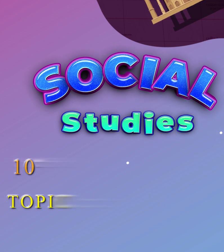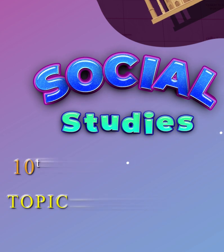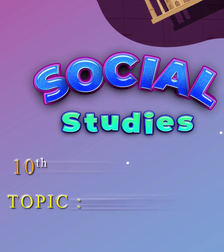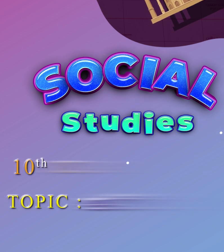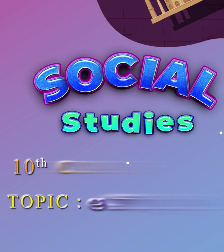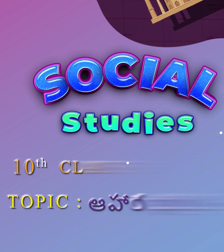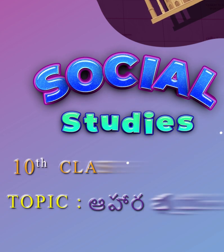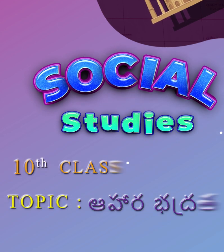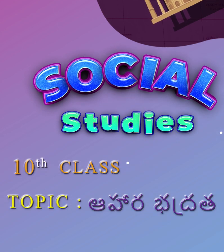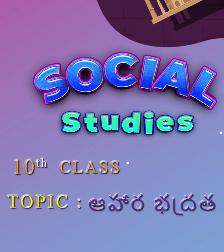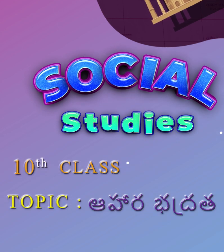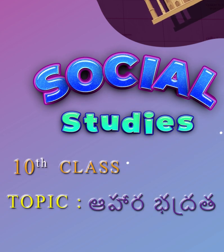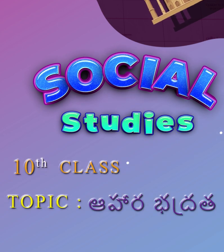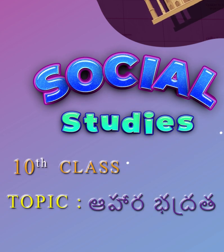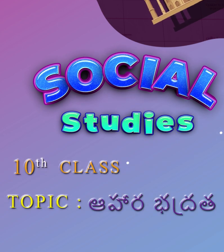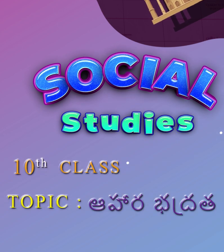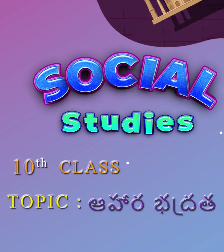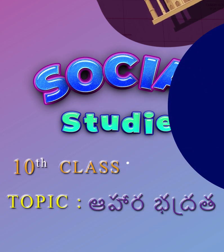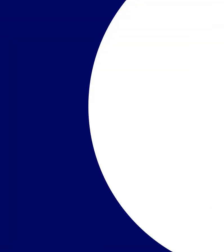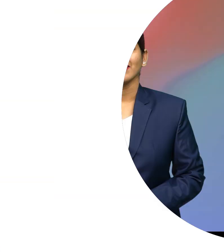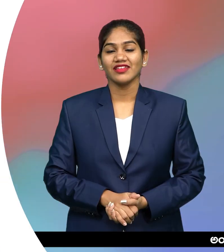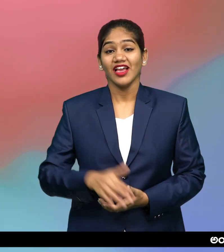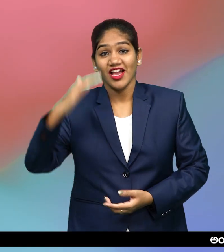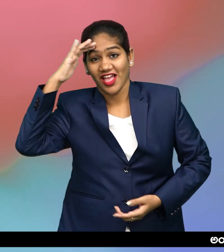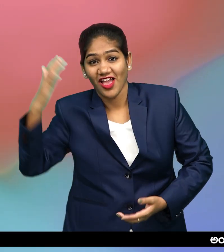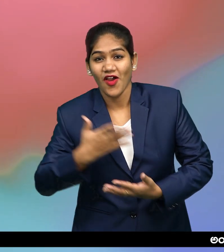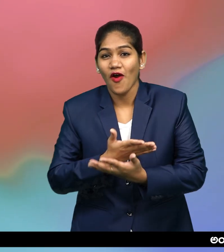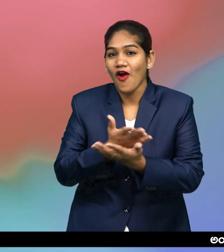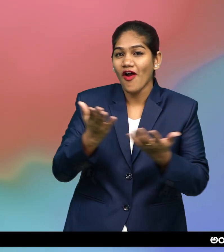ఆహార భద్రత 10వ తరగతి. అందరికీ నమస్కారం.